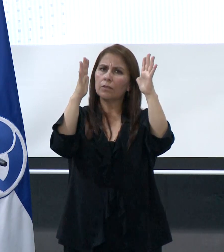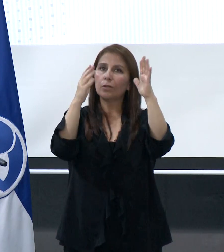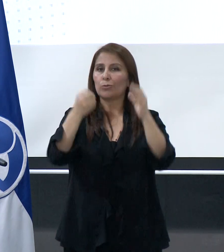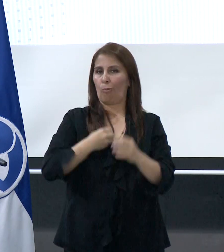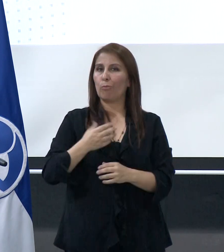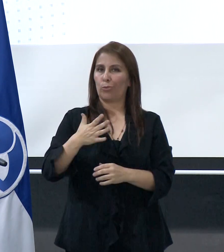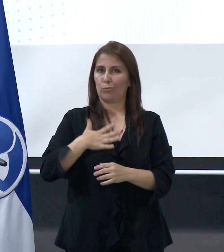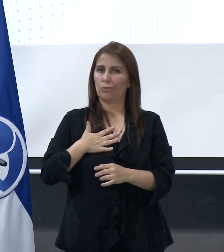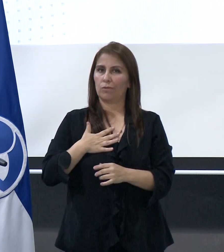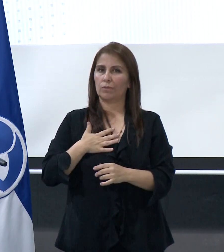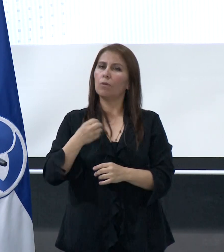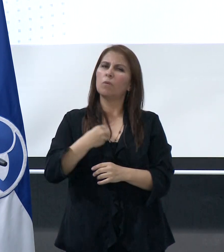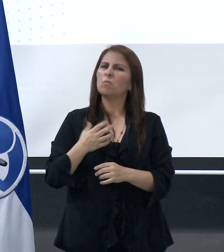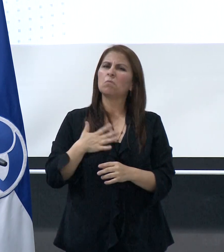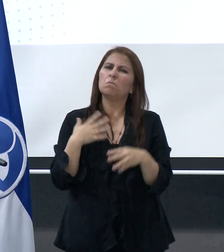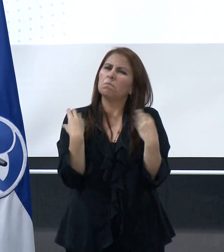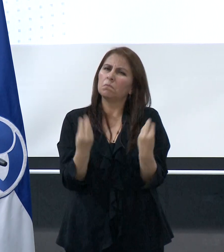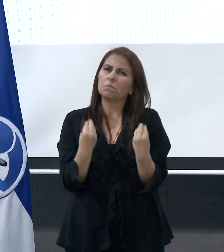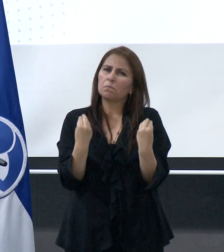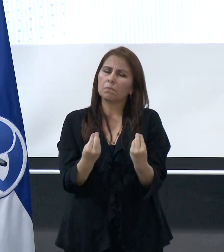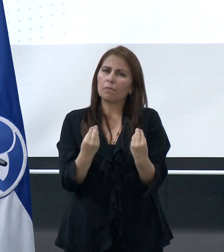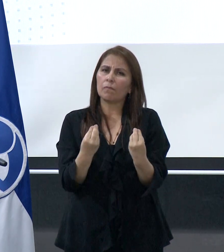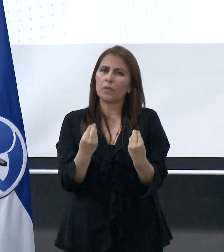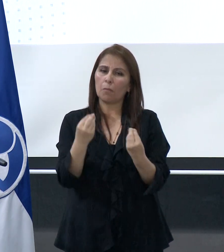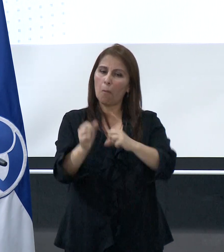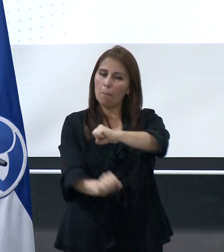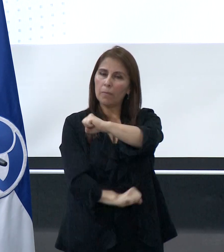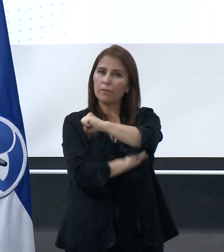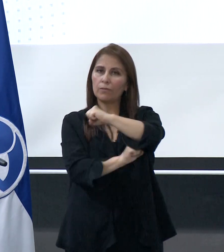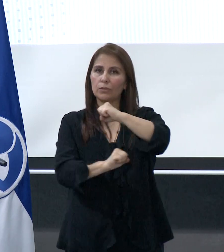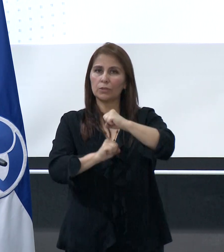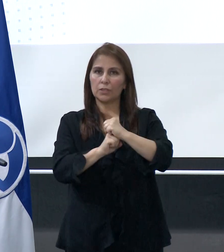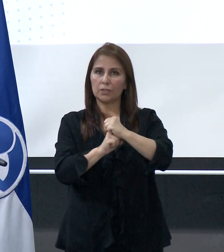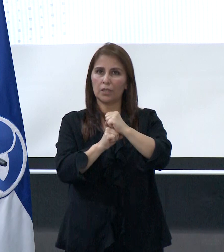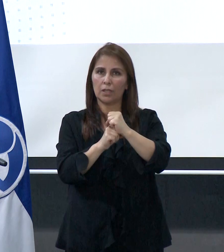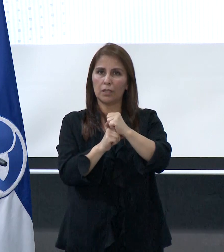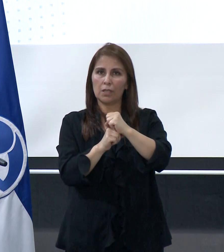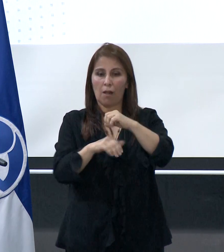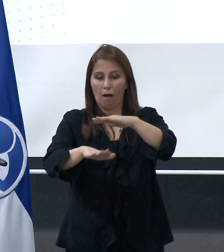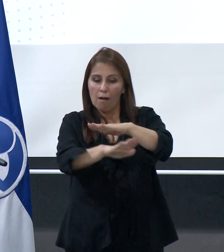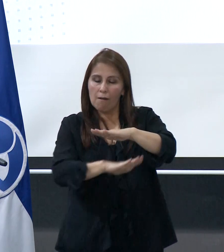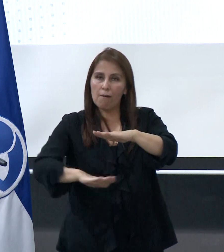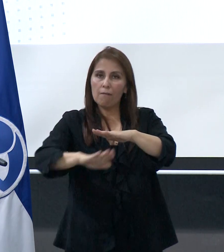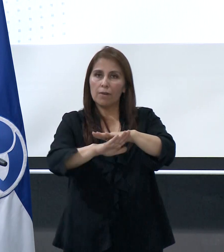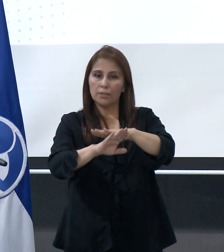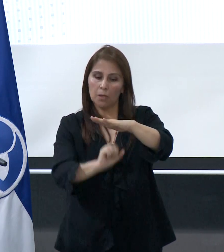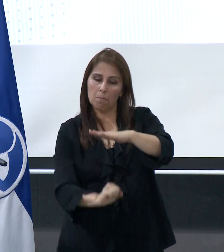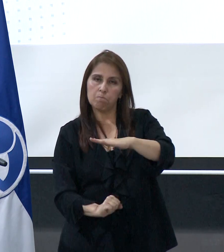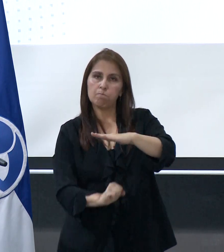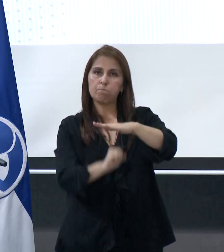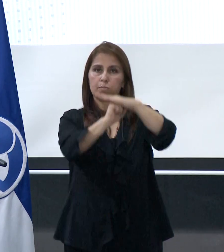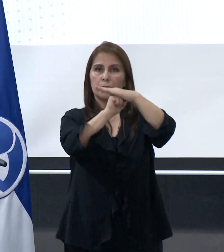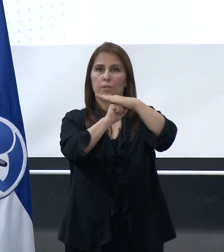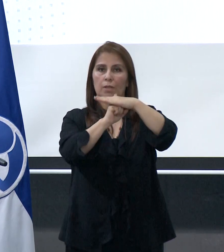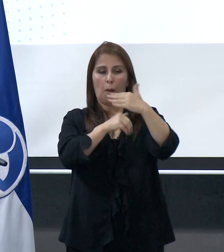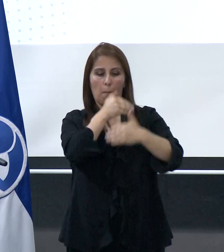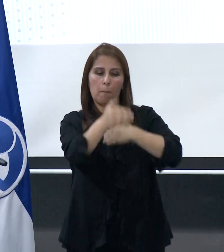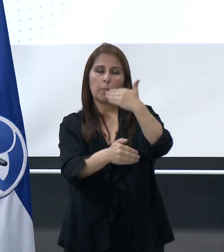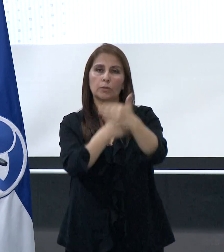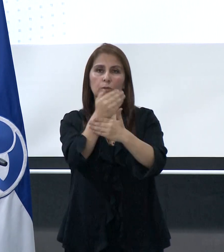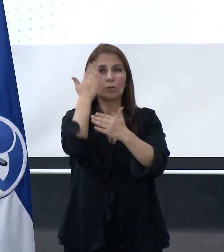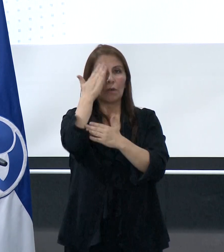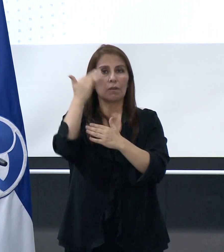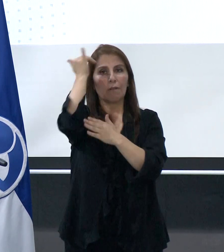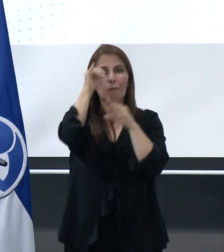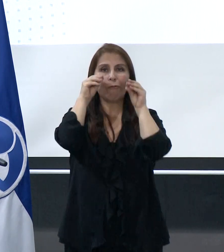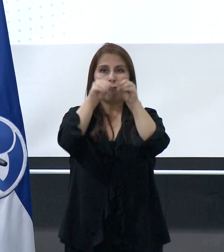oportunidad para fortalecer ese tronco común que es una de las bases sobre las que se soportan nuestros procesos académicos y